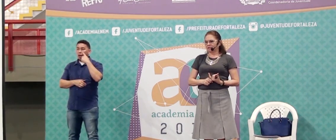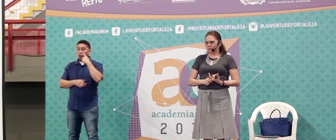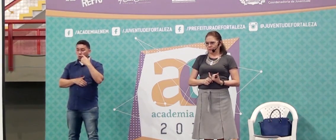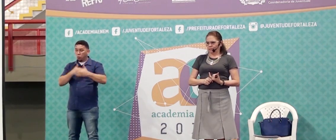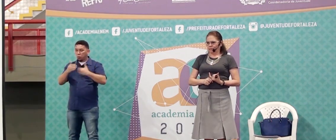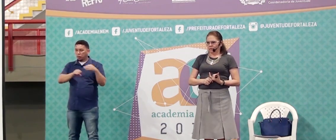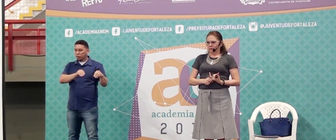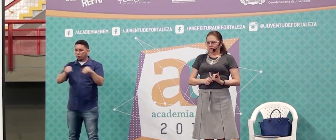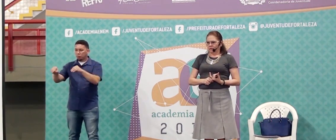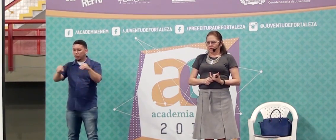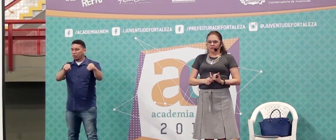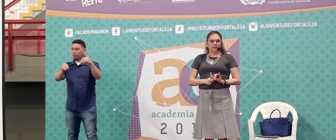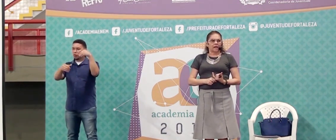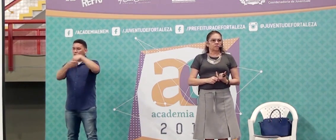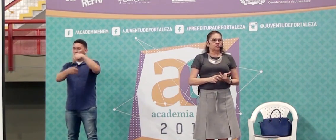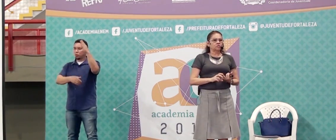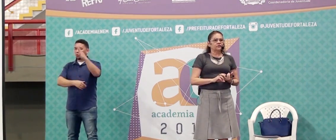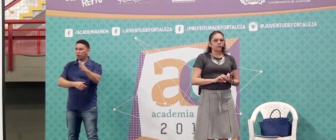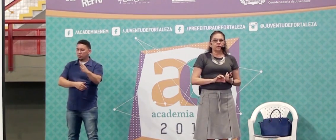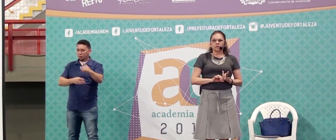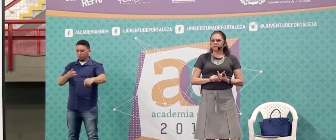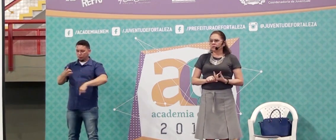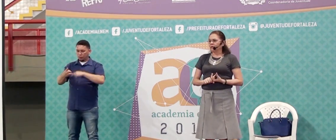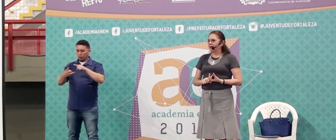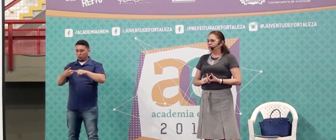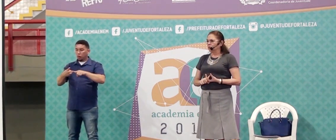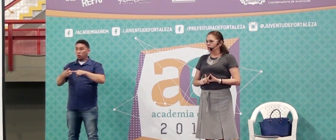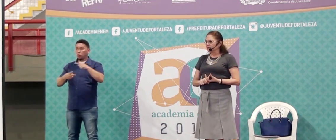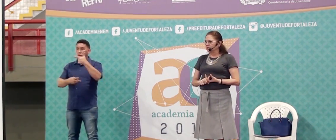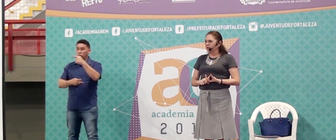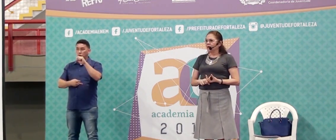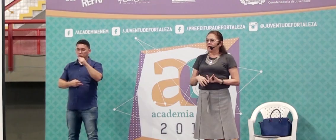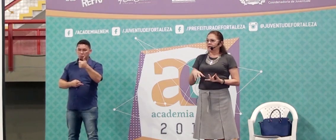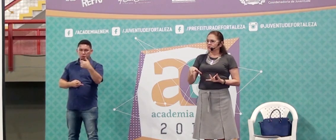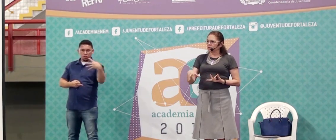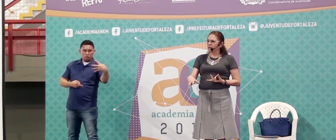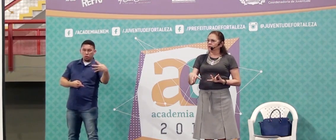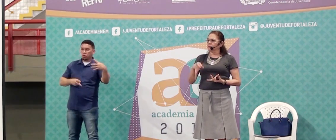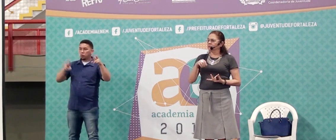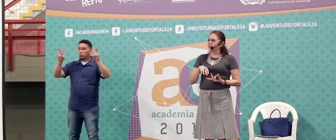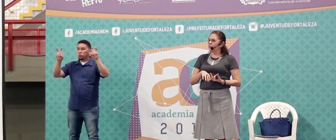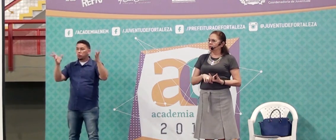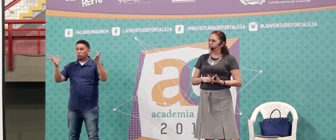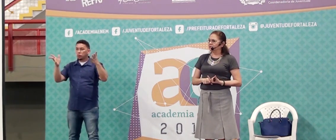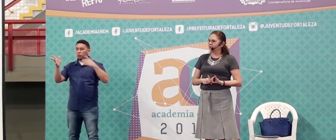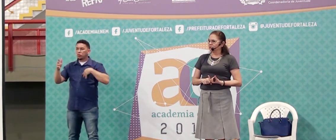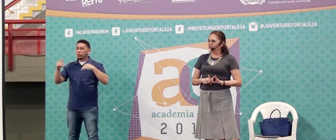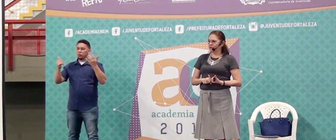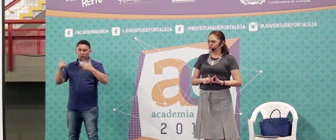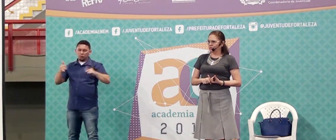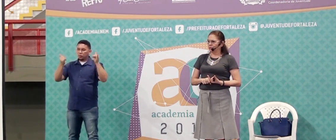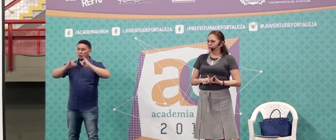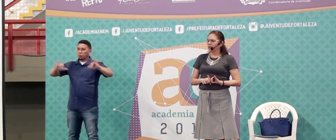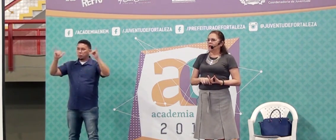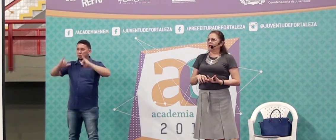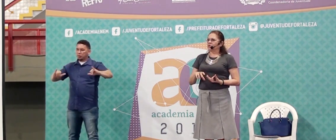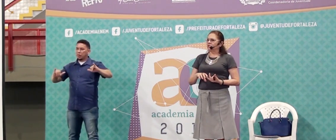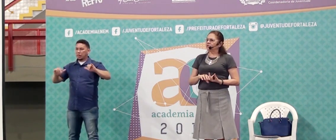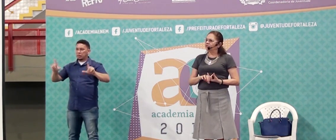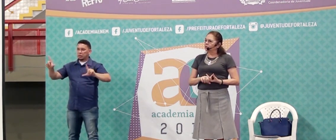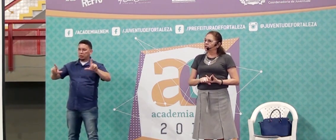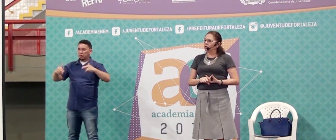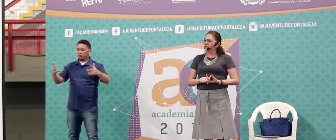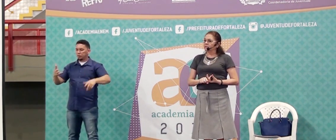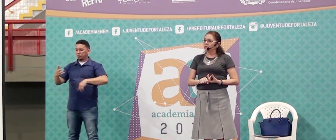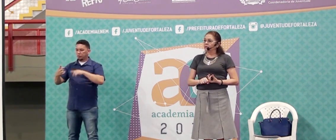no Brasil. A gente viu em 2014 a questão da publicidade infantil. A